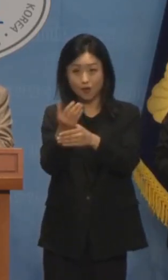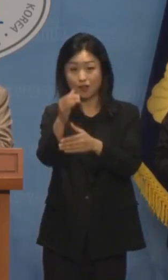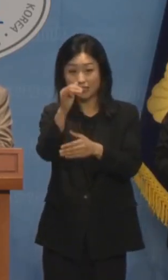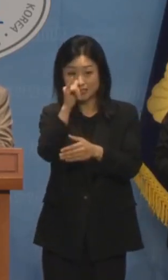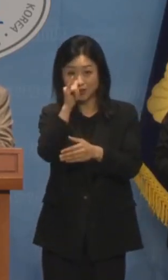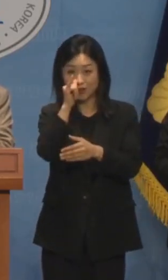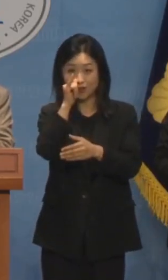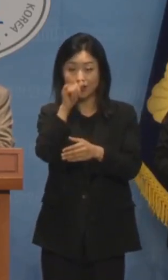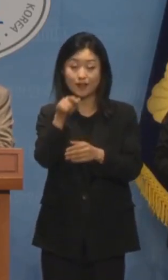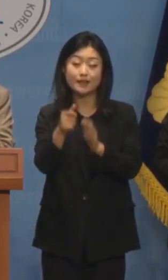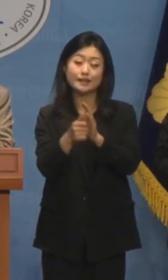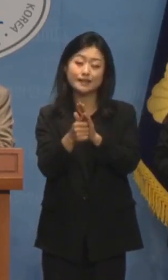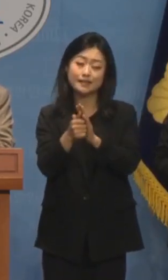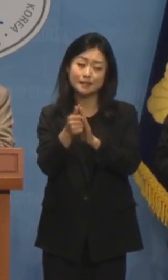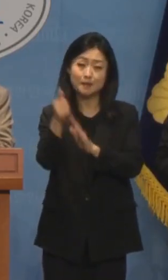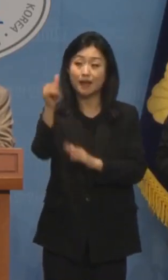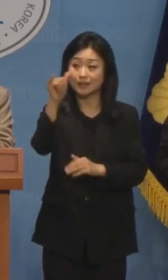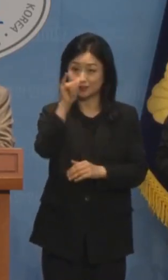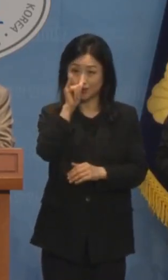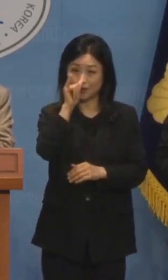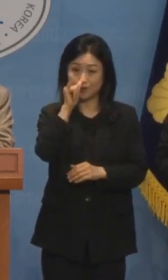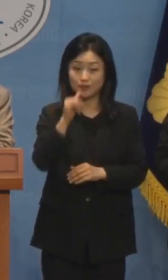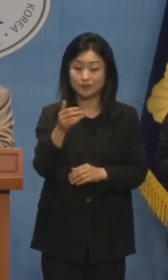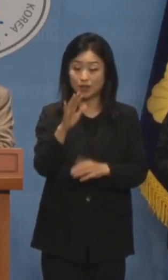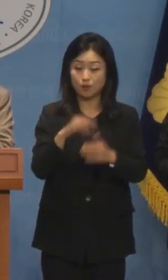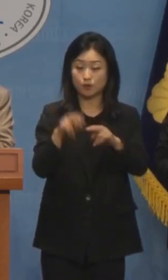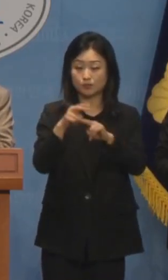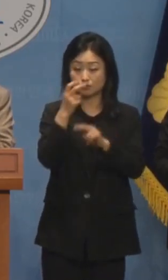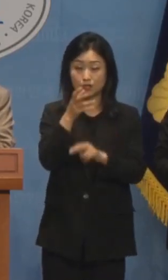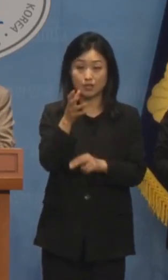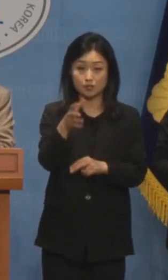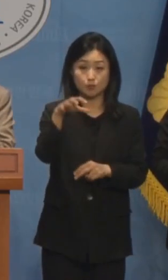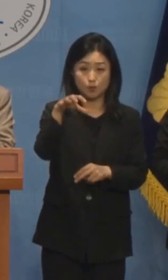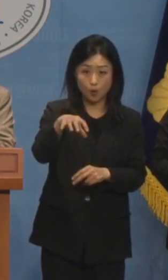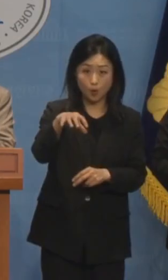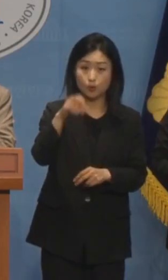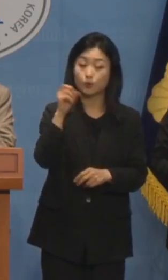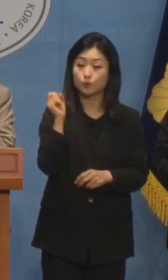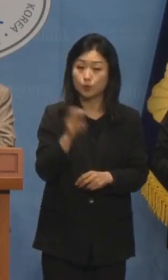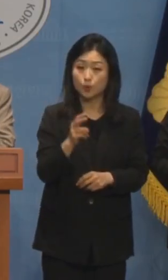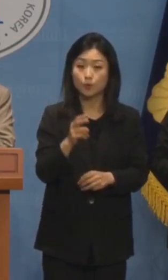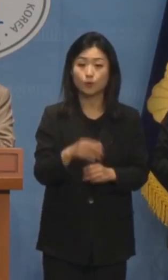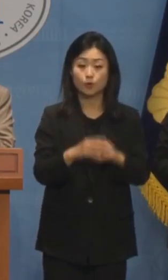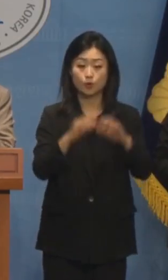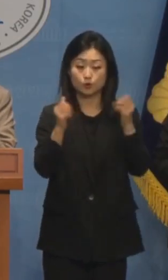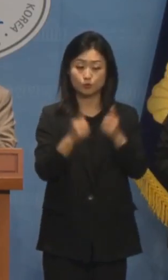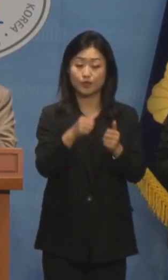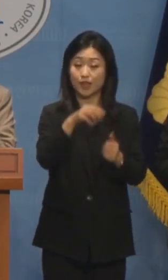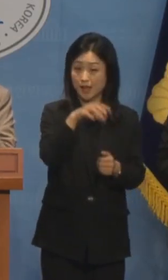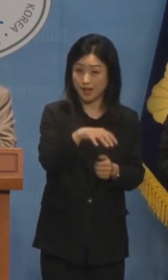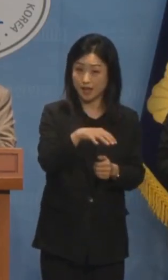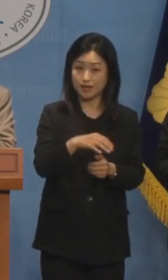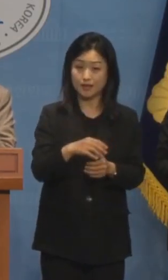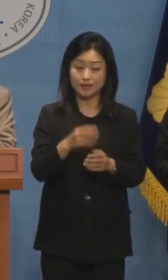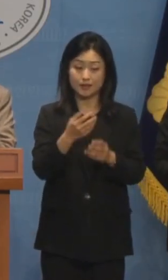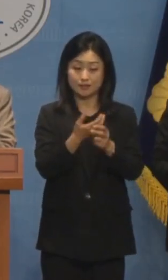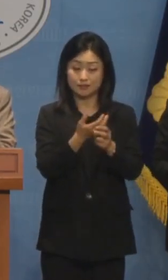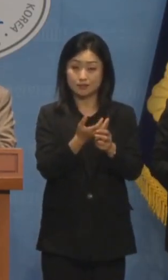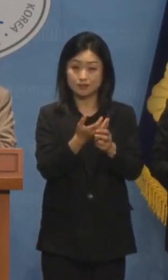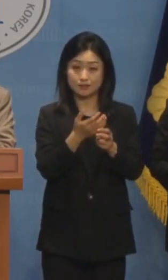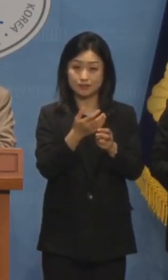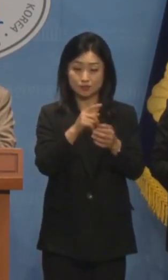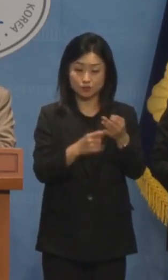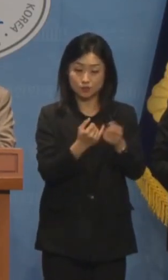한 가닥 희망을 갖는다면 공수처 수사와 그리고 국회의 김건희